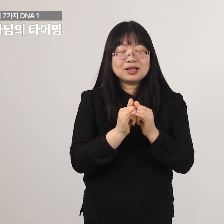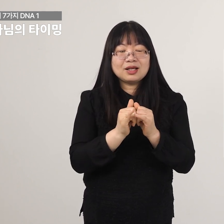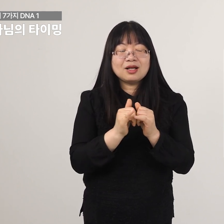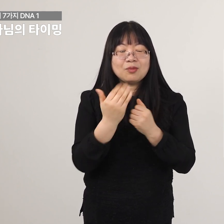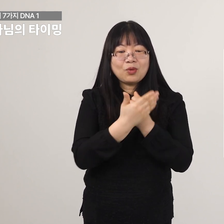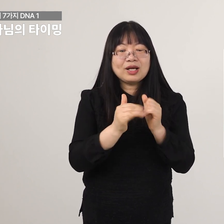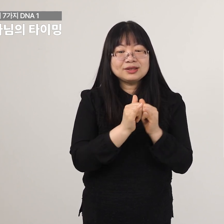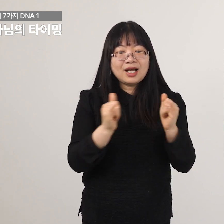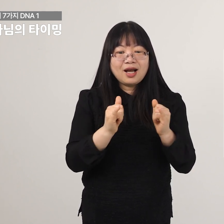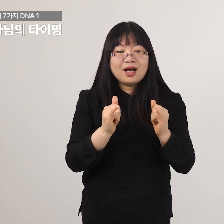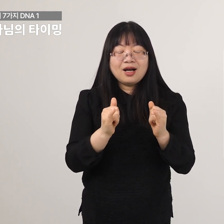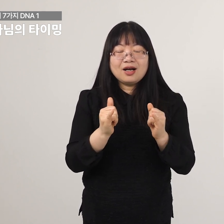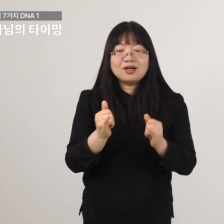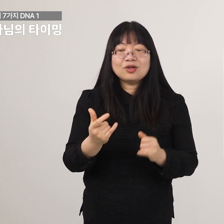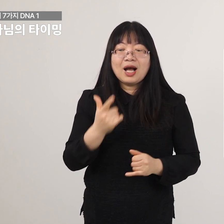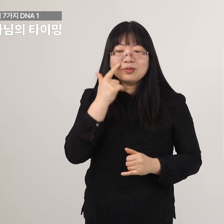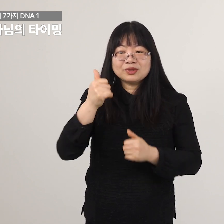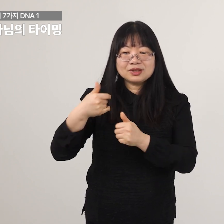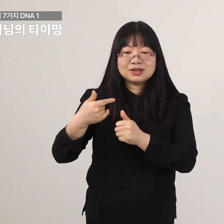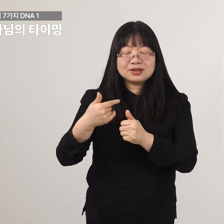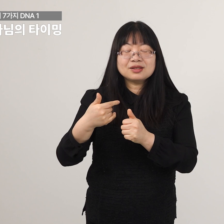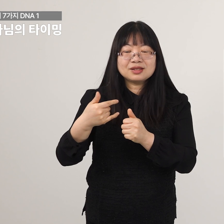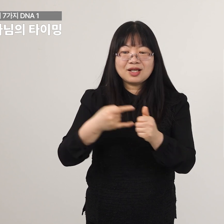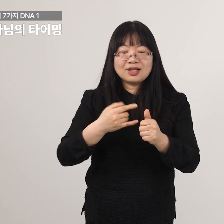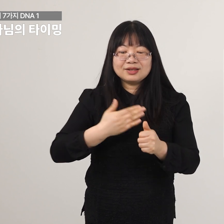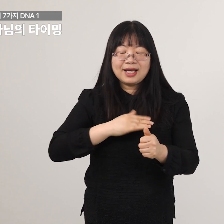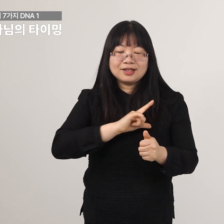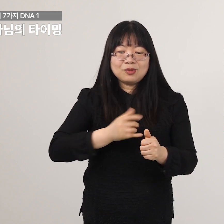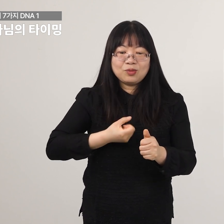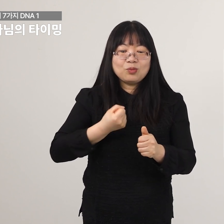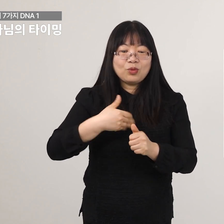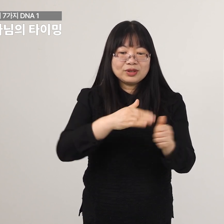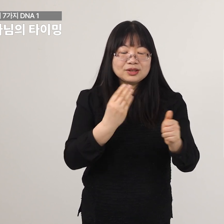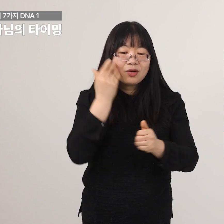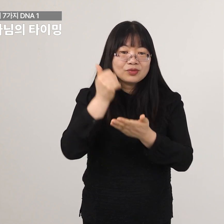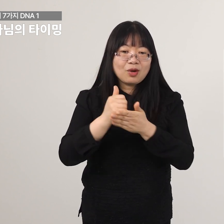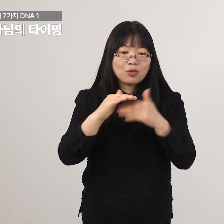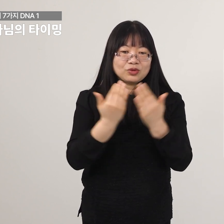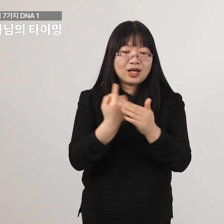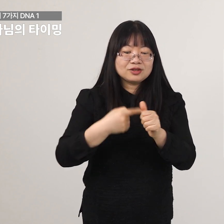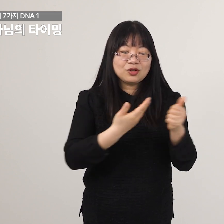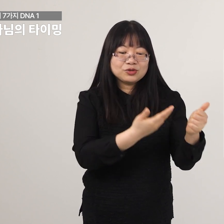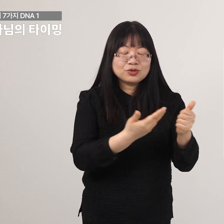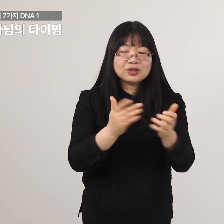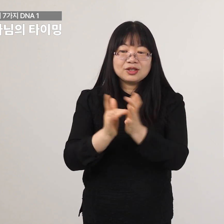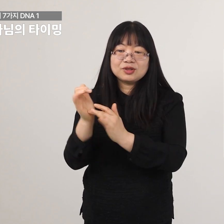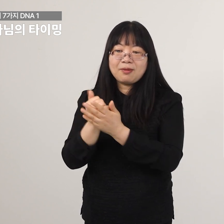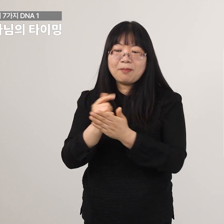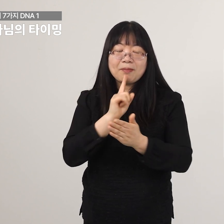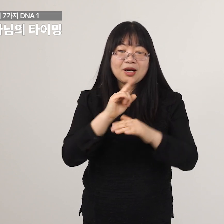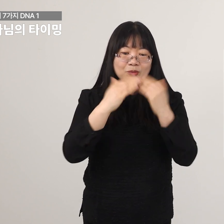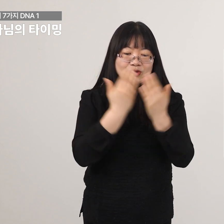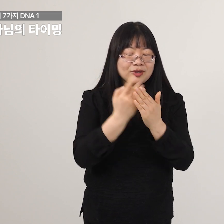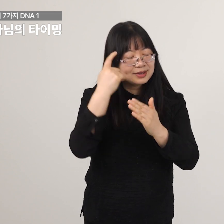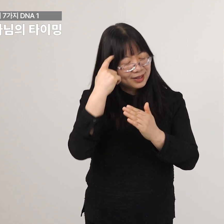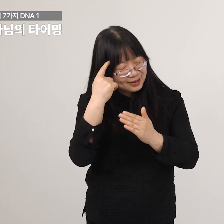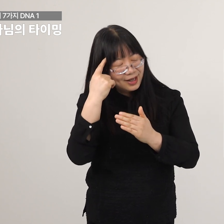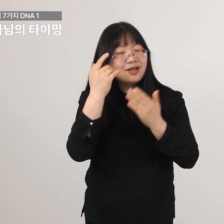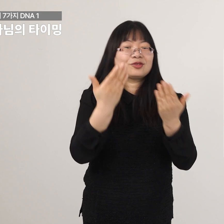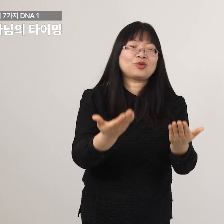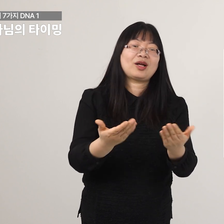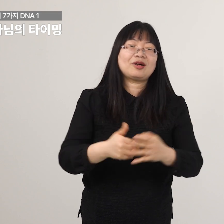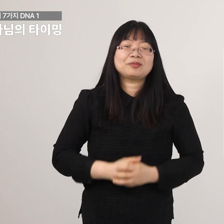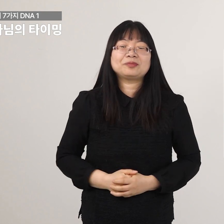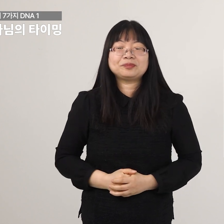이름으로 보내실 성령 그가 너희에게 모든 것을 가르치고 내가 너희에게 말한 모든 것을 생각나게